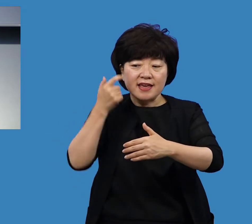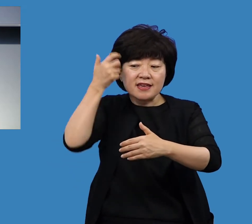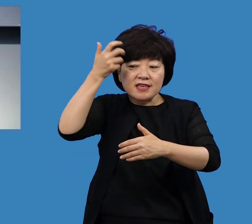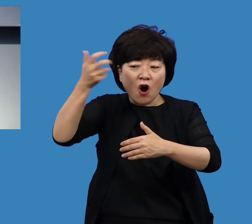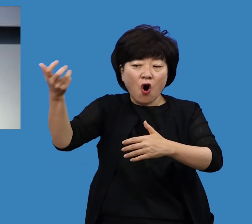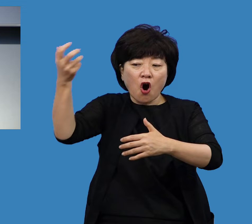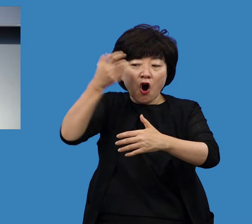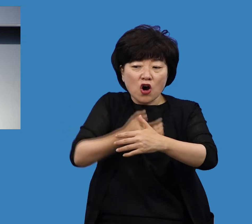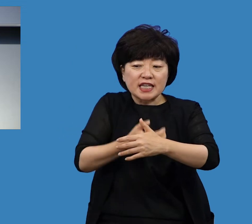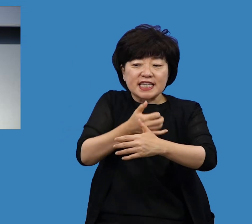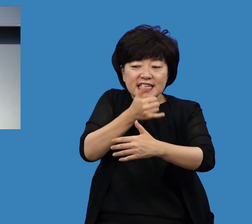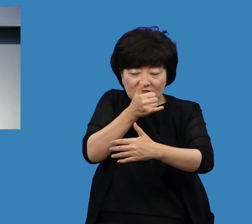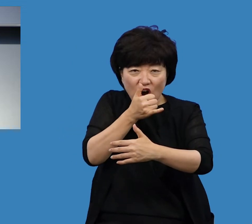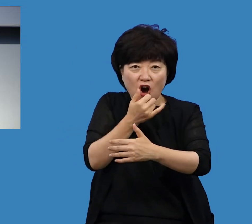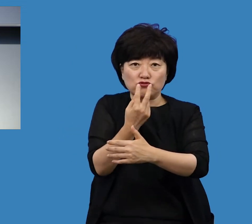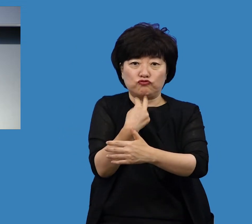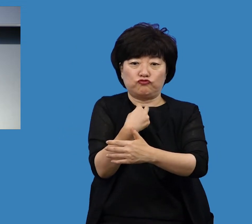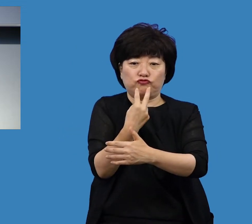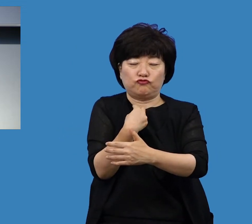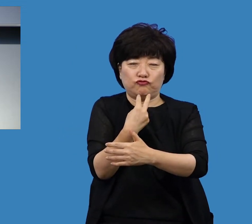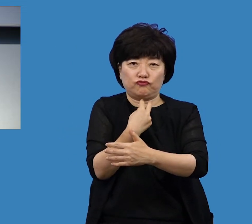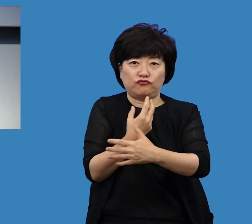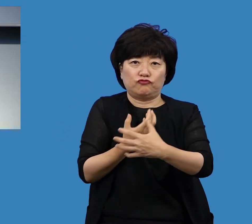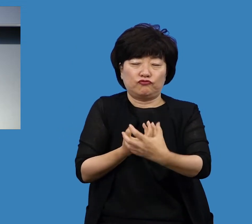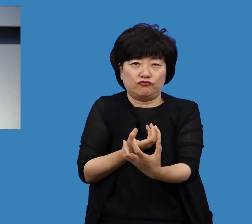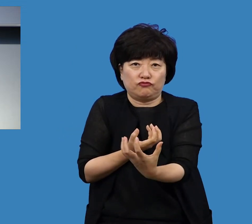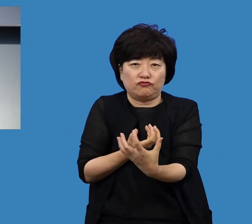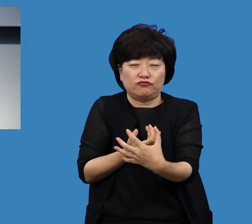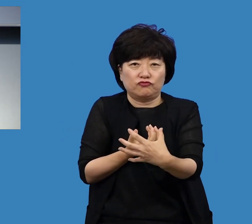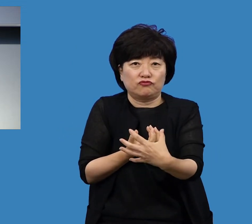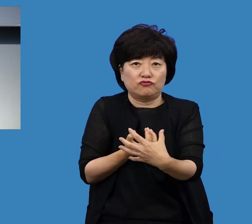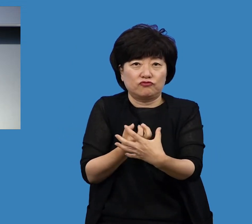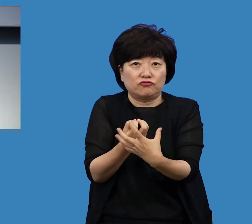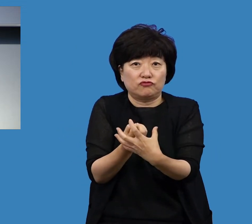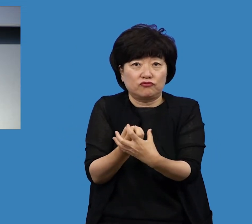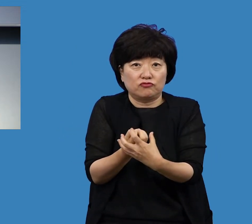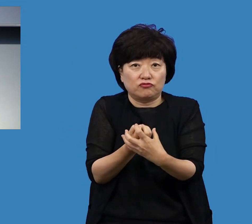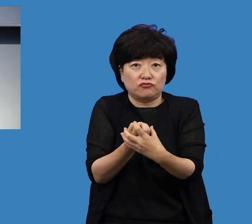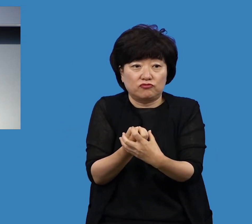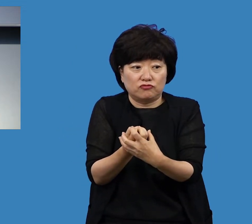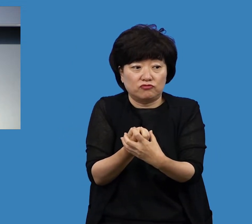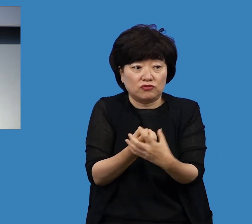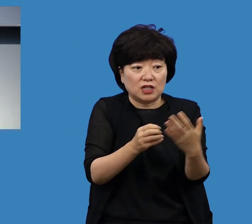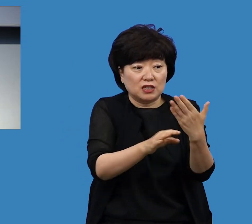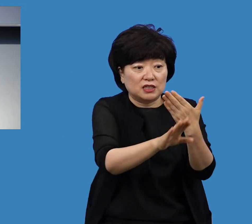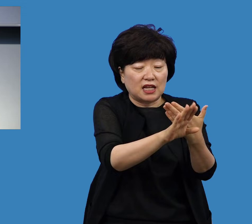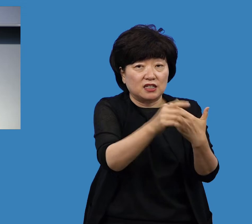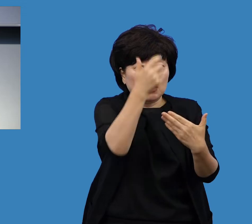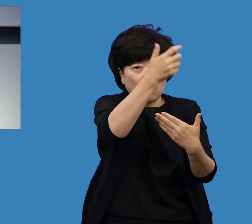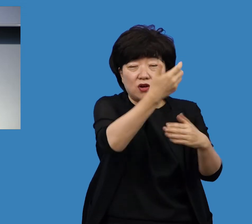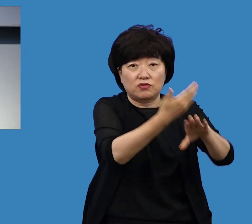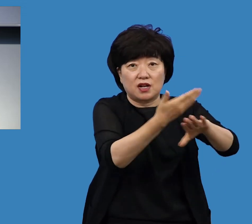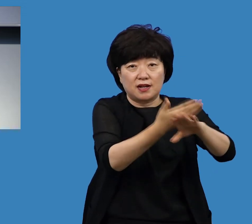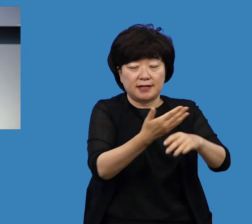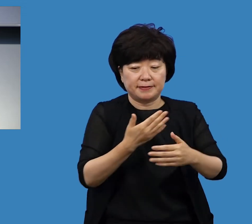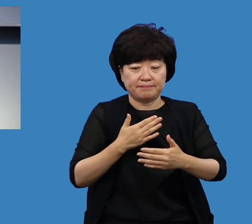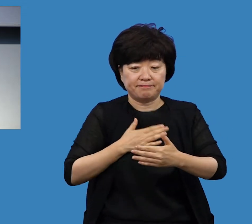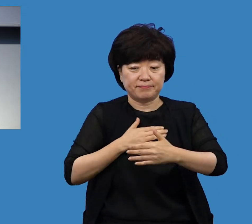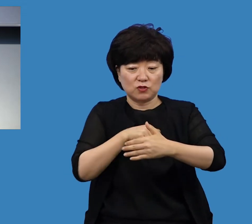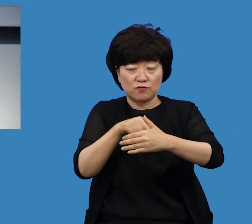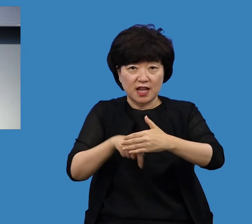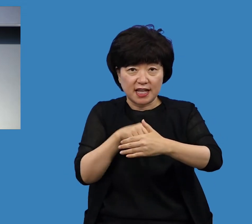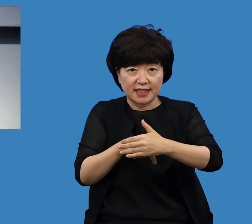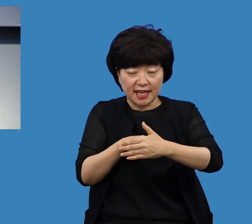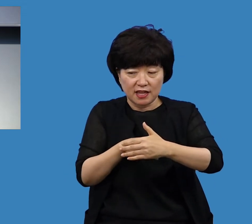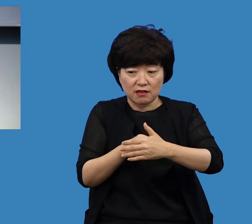거하는 특별한 존재예요. 그렇다 보니까 다른 영적인 존재하고는 다른 특징을 갖게 되는데 뭐냐면 우리 안에